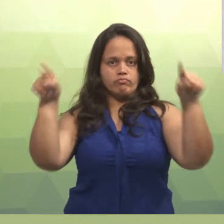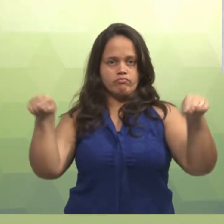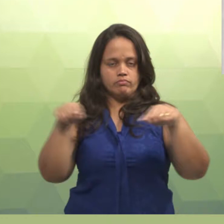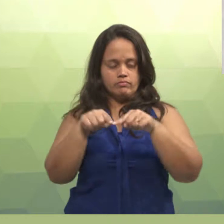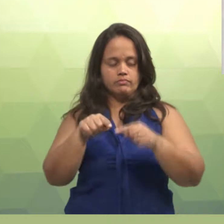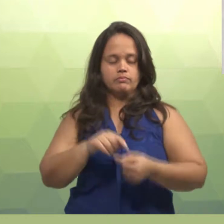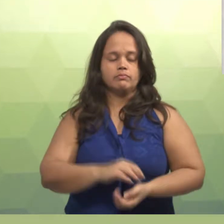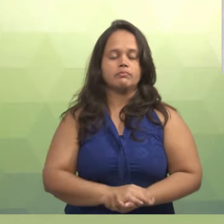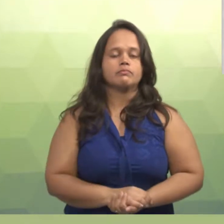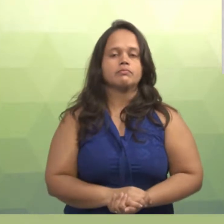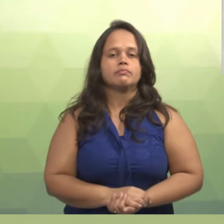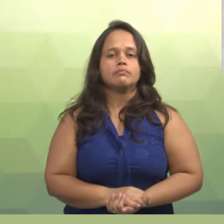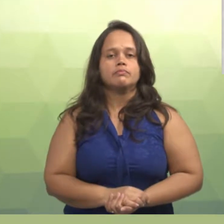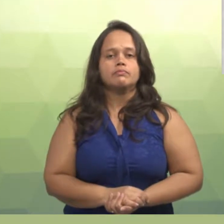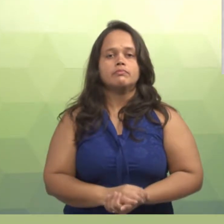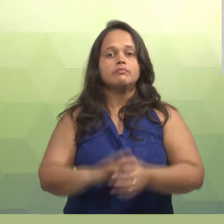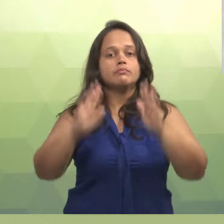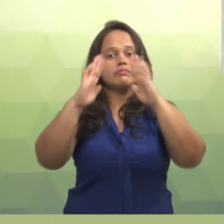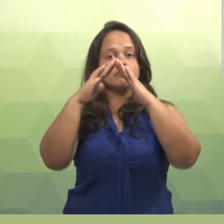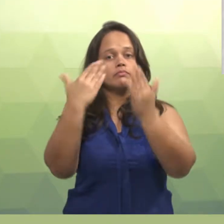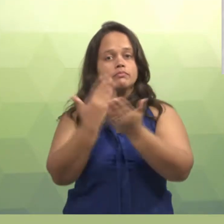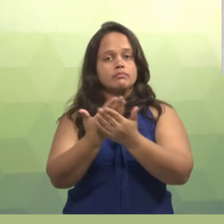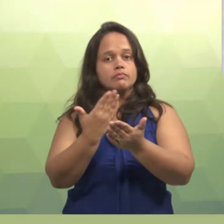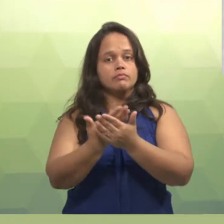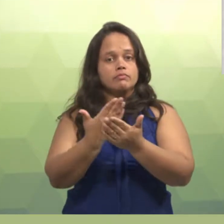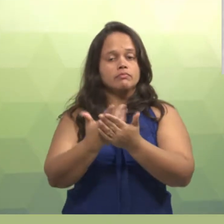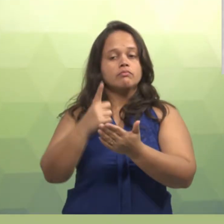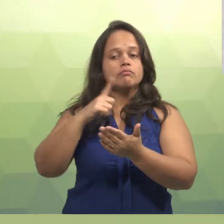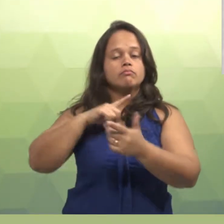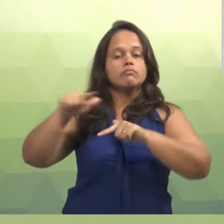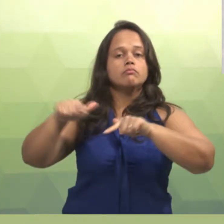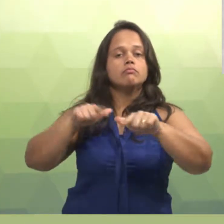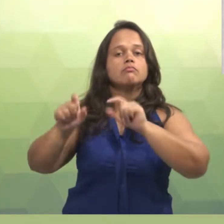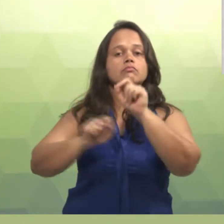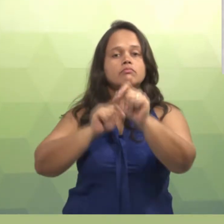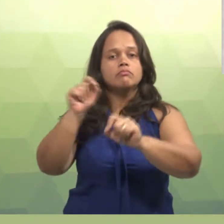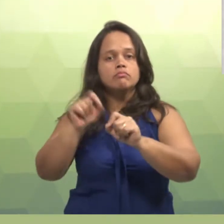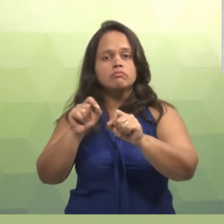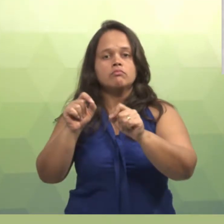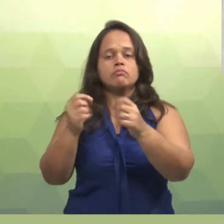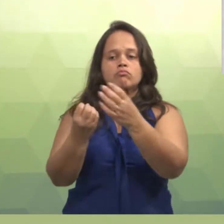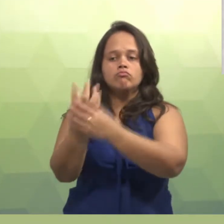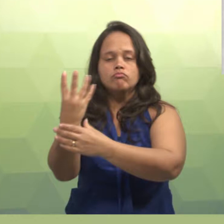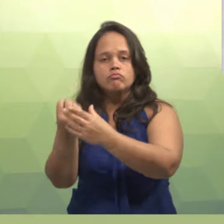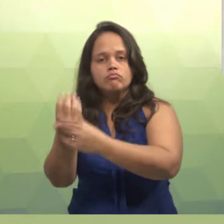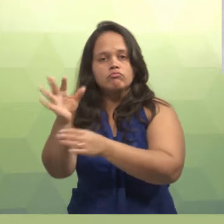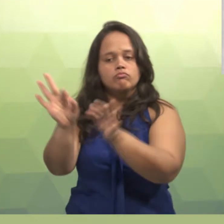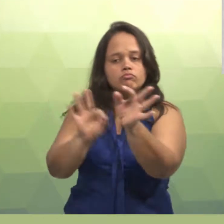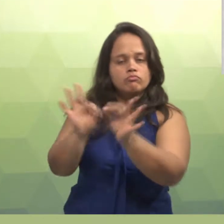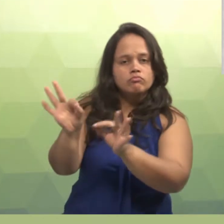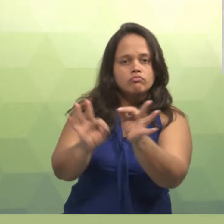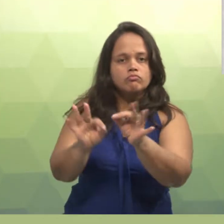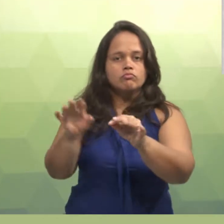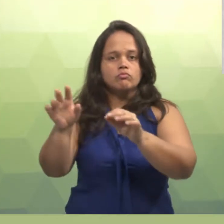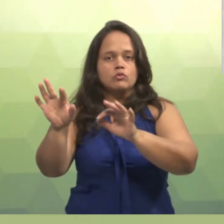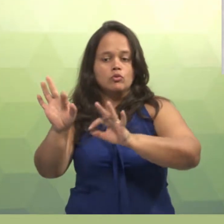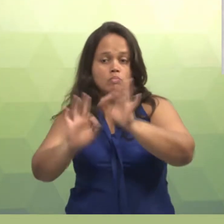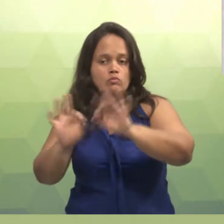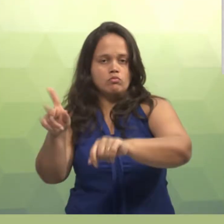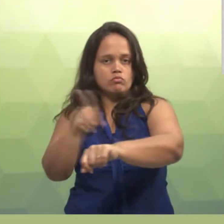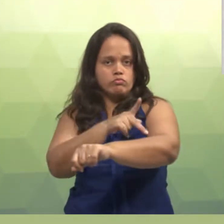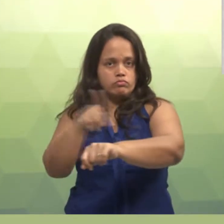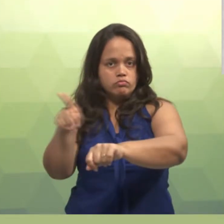neste quadro. A escola passa a ter incumbência de elaborar e executar a sua